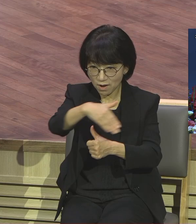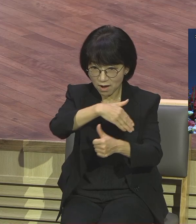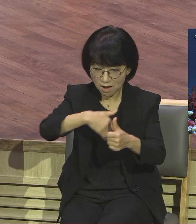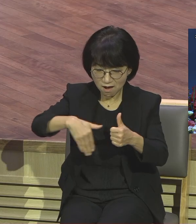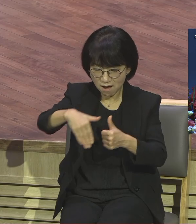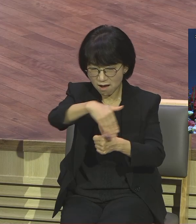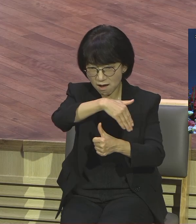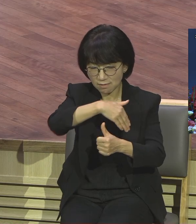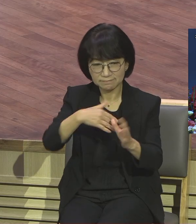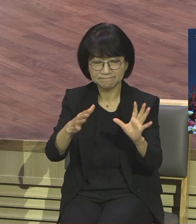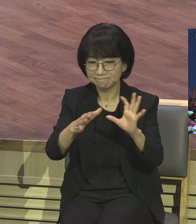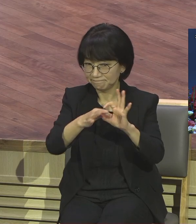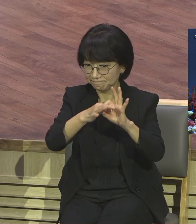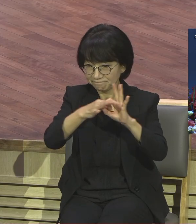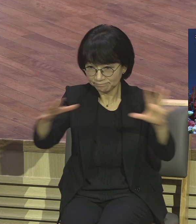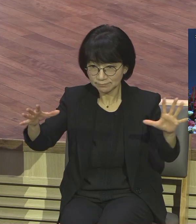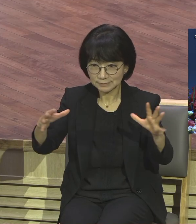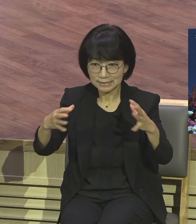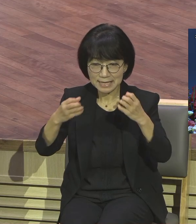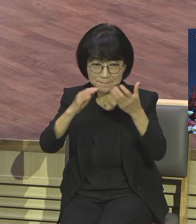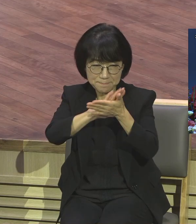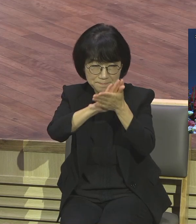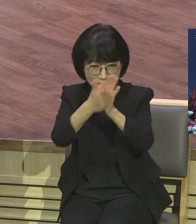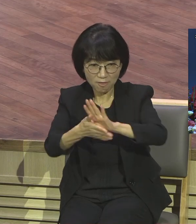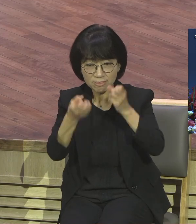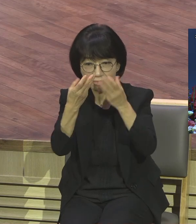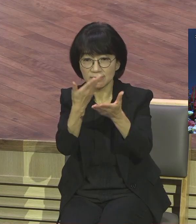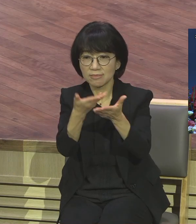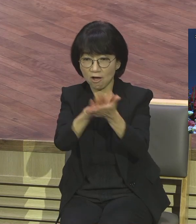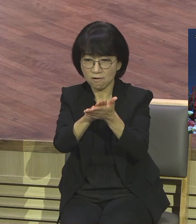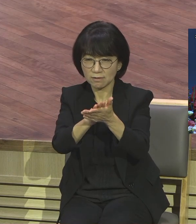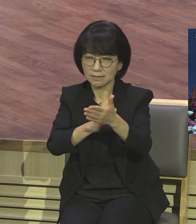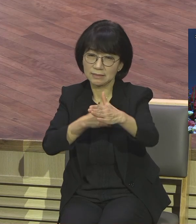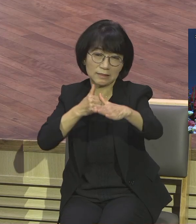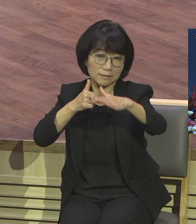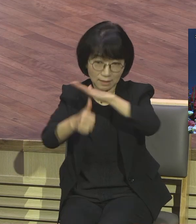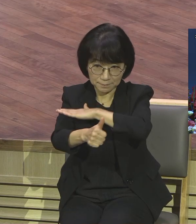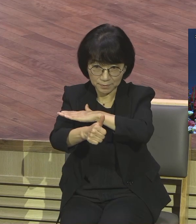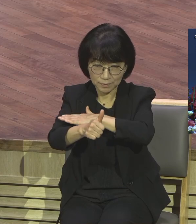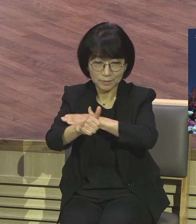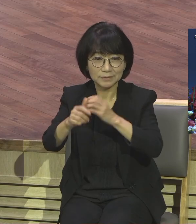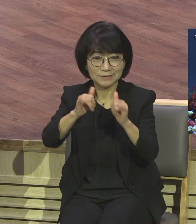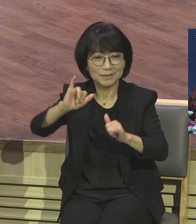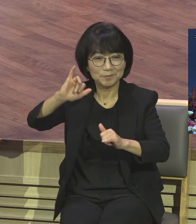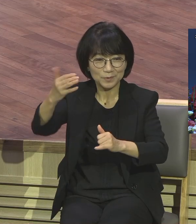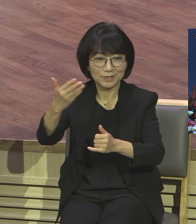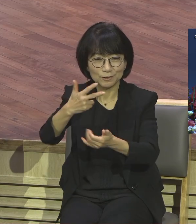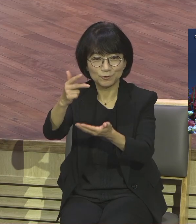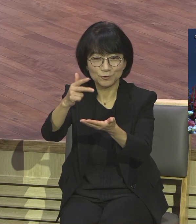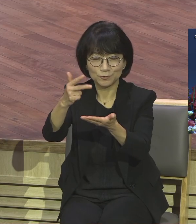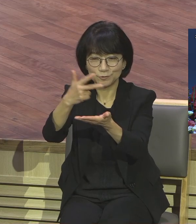뛰어넘어 변혁의 대명사로 자리매김하는 증거 있기를 주님의 이름으로 축복합니다.